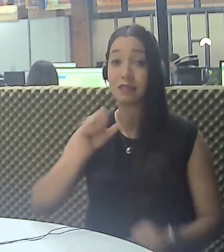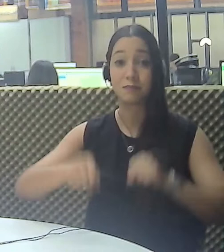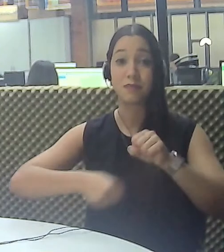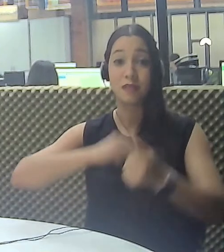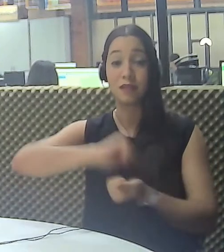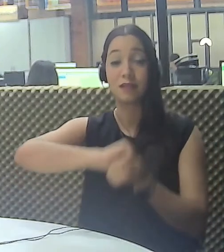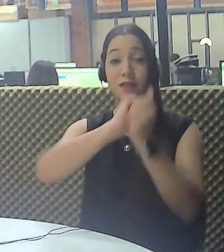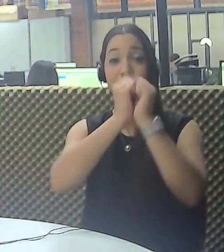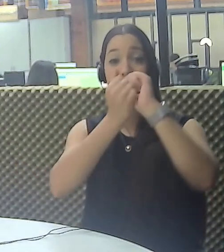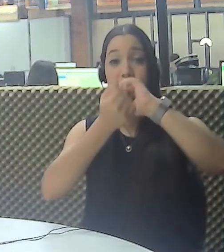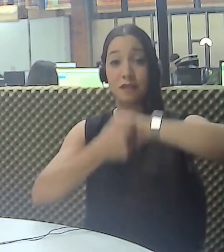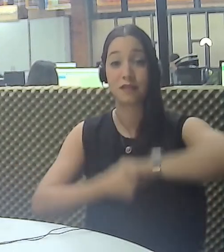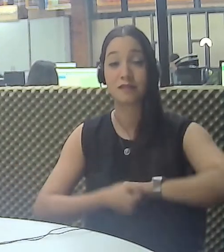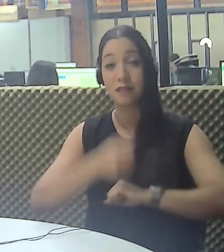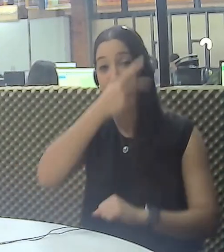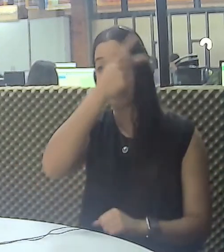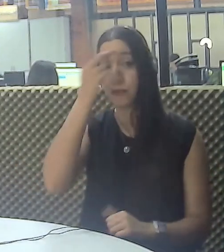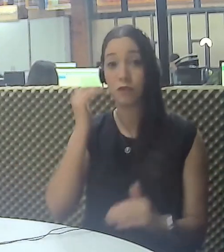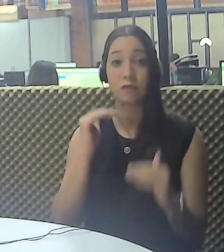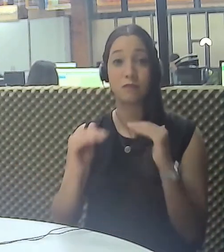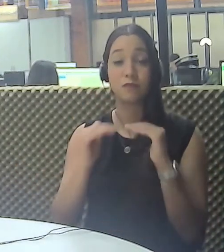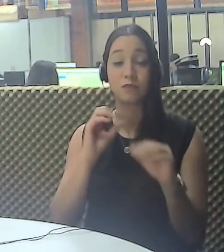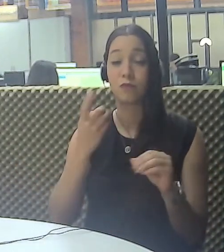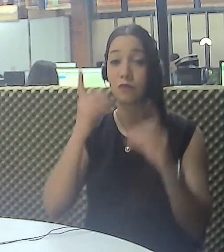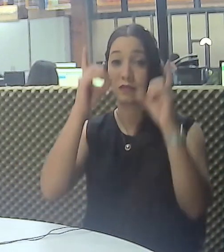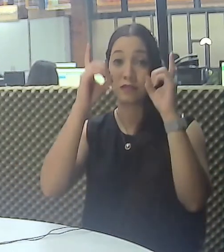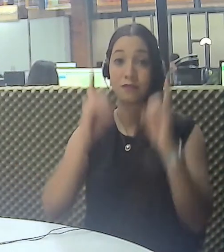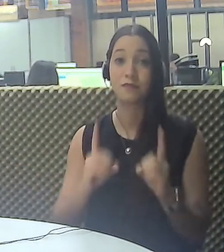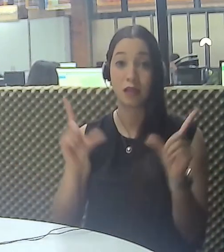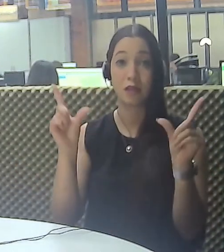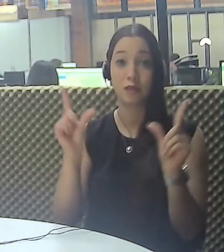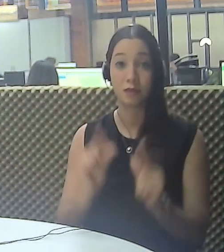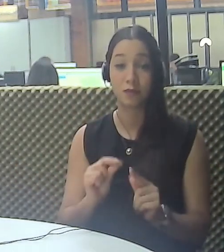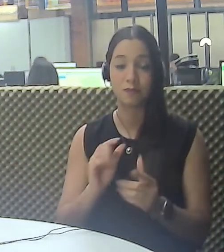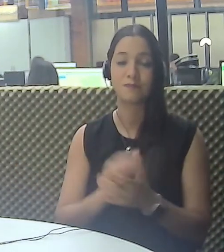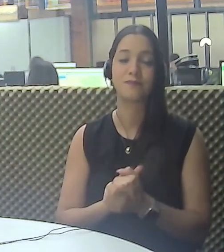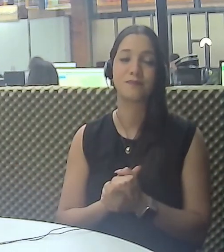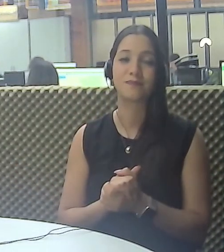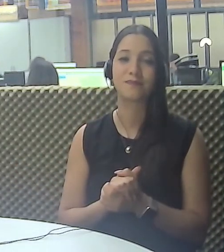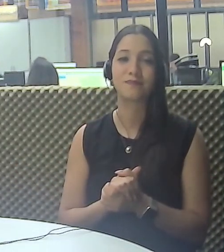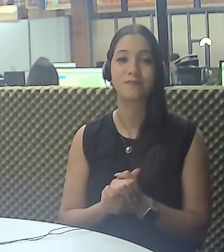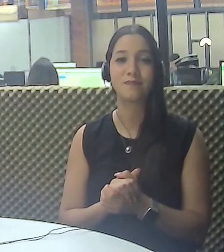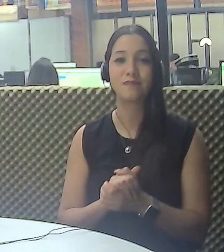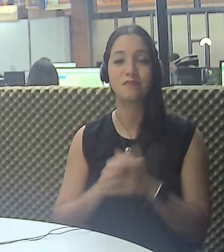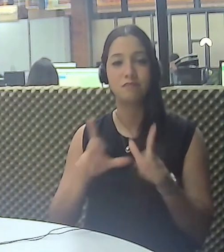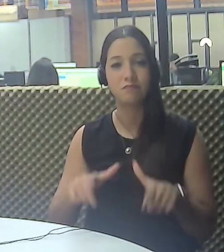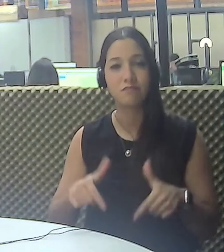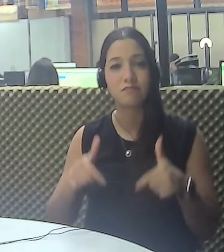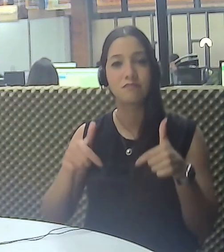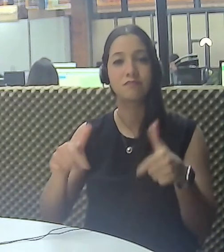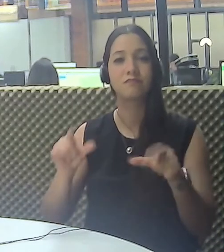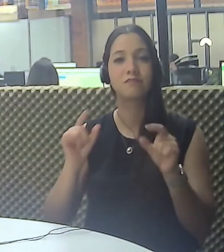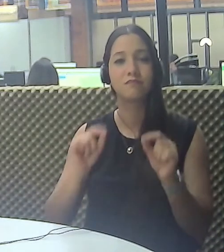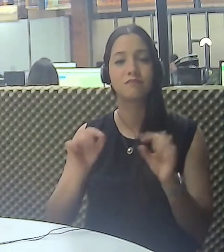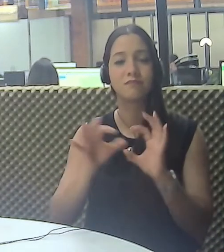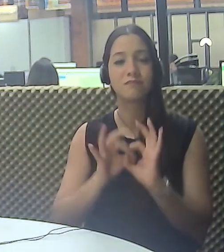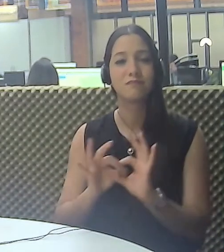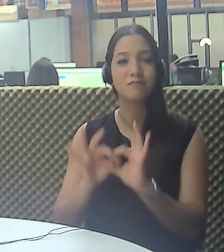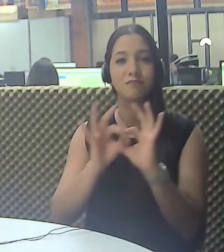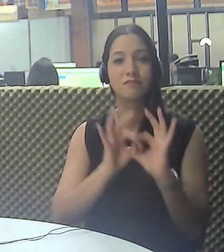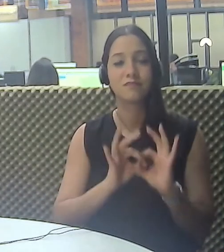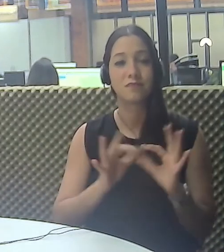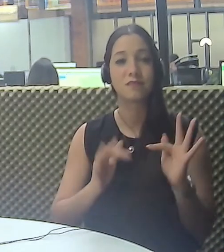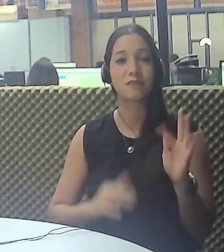bicicletas adaptadas para pessoas com deficiência ou mobilidade reduzida. A iniciativa é resultado de uma parceria entre